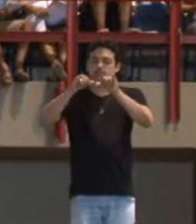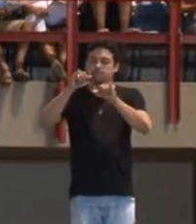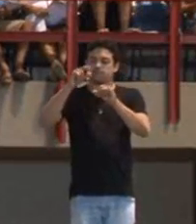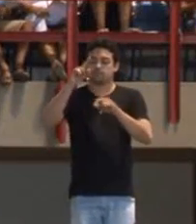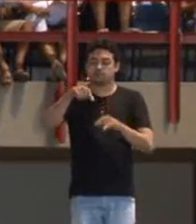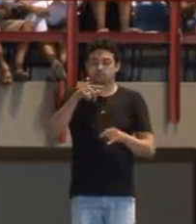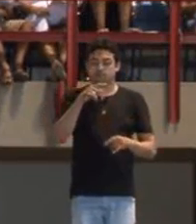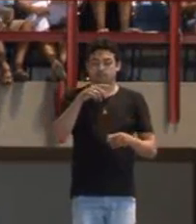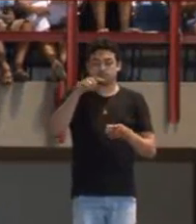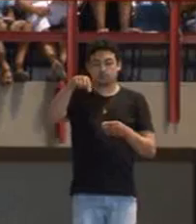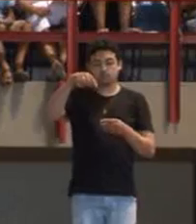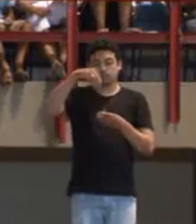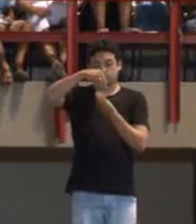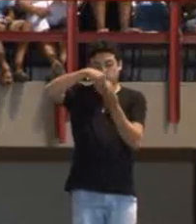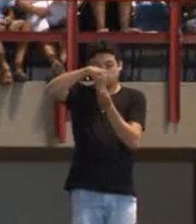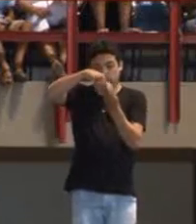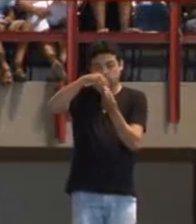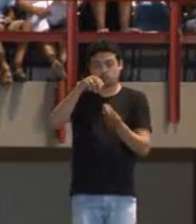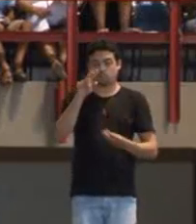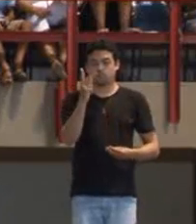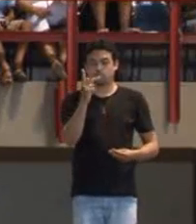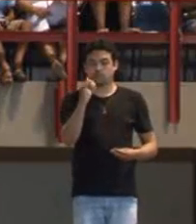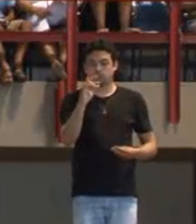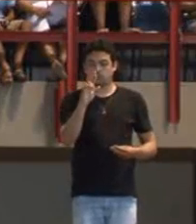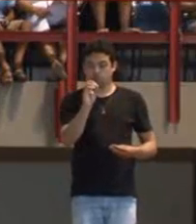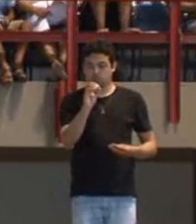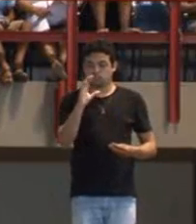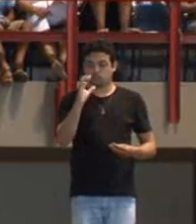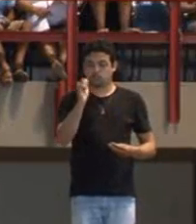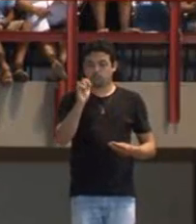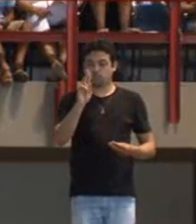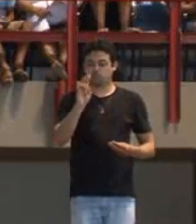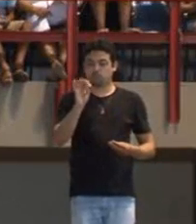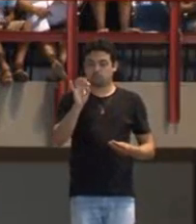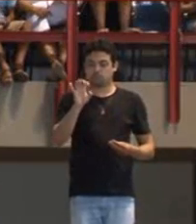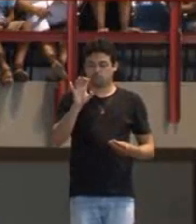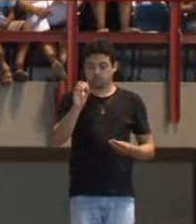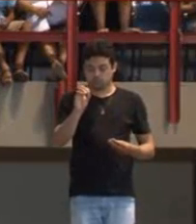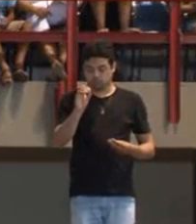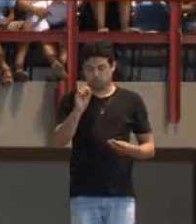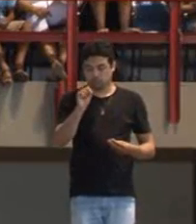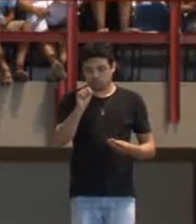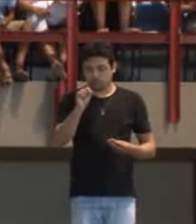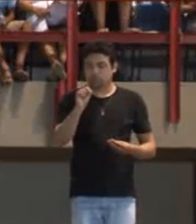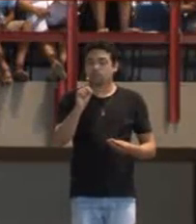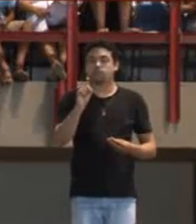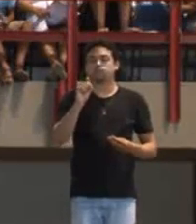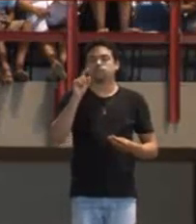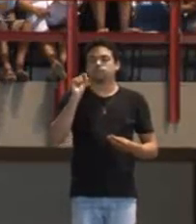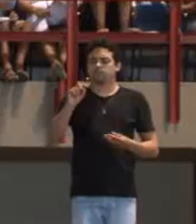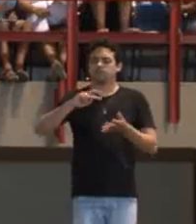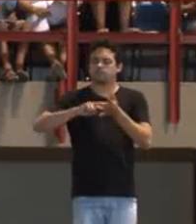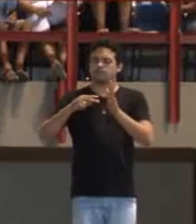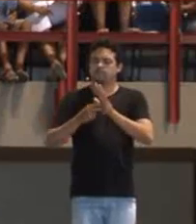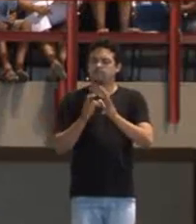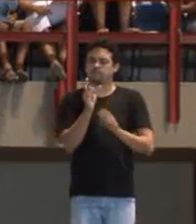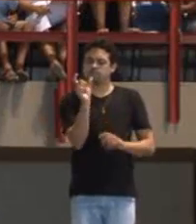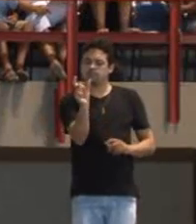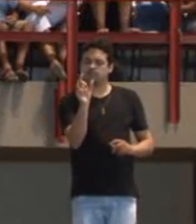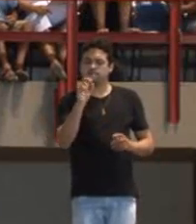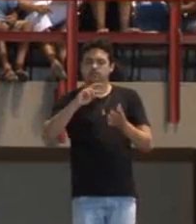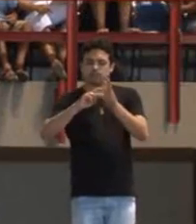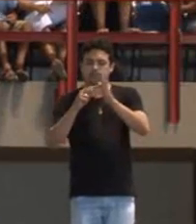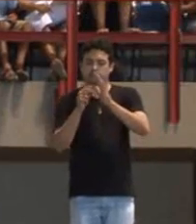petróleo é um hidrocarboneto, é uma mistura de hidrocarbonetos. O que é que são hidrocarbonetos?